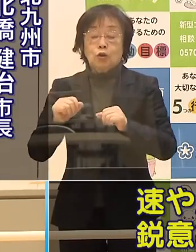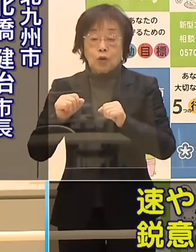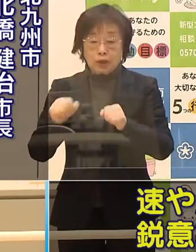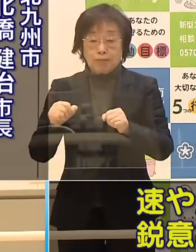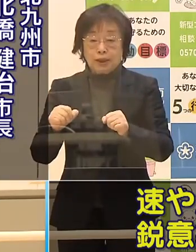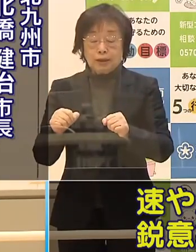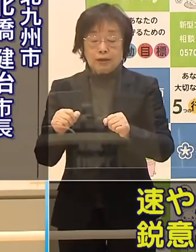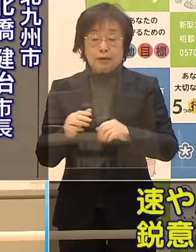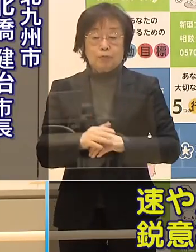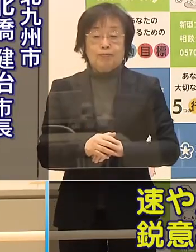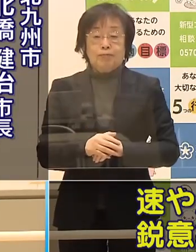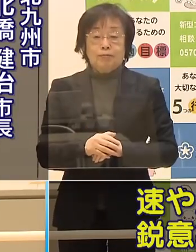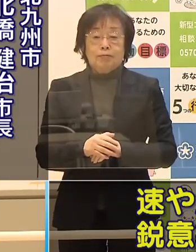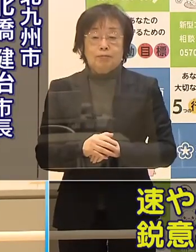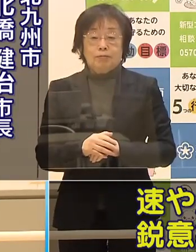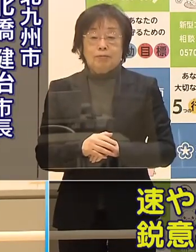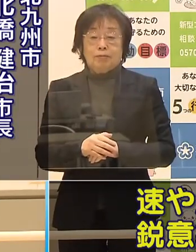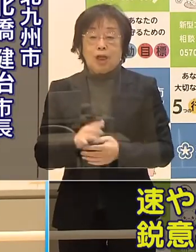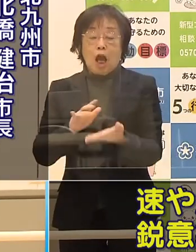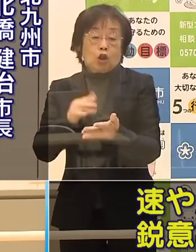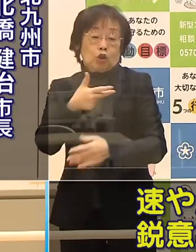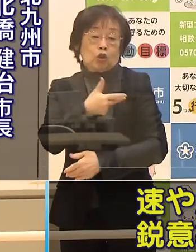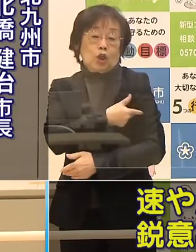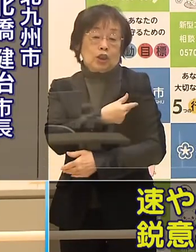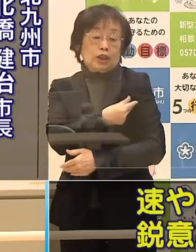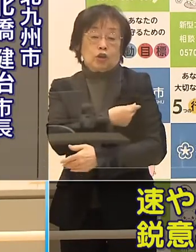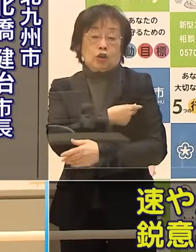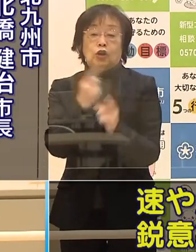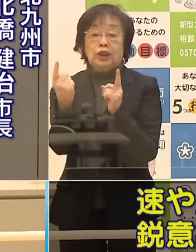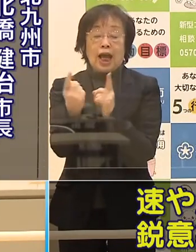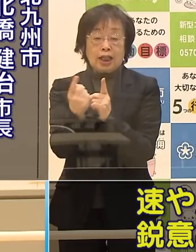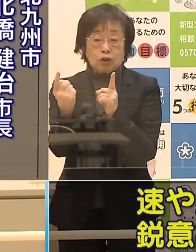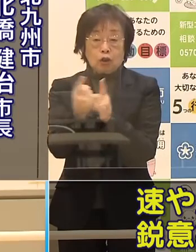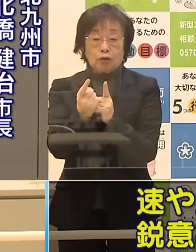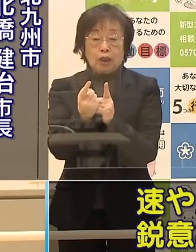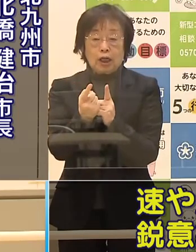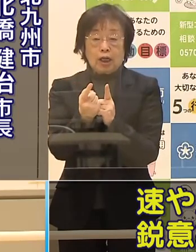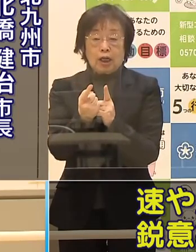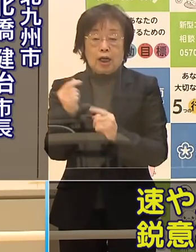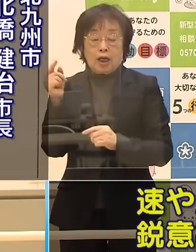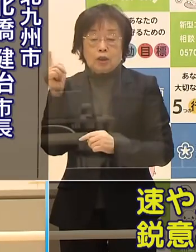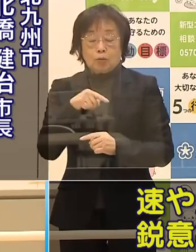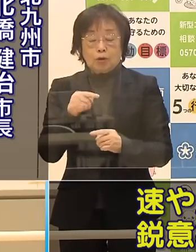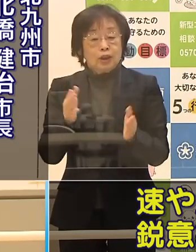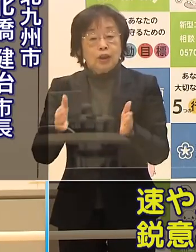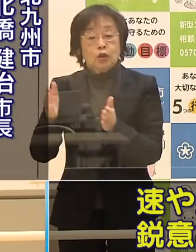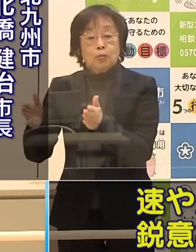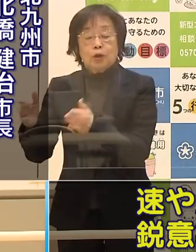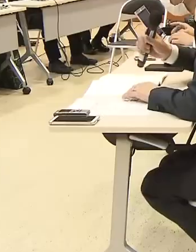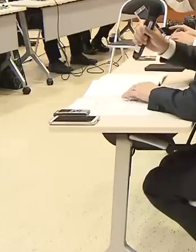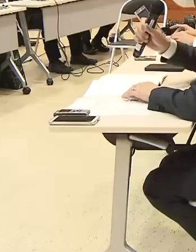速やかなこの接種の開始に向けまして鋭意準備を進めたいのであります。